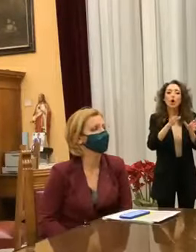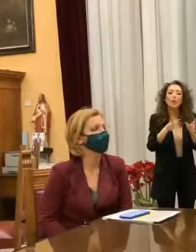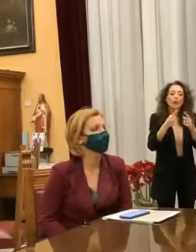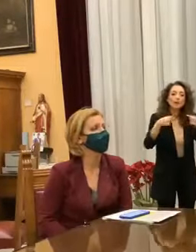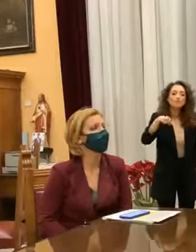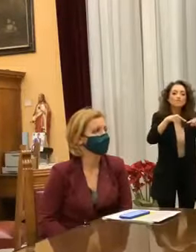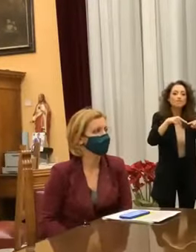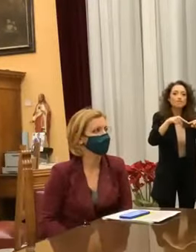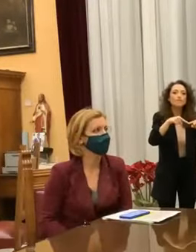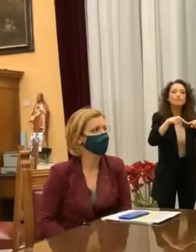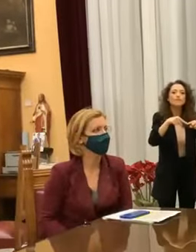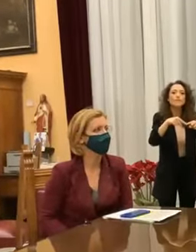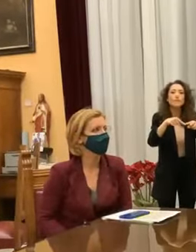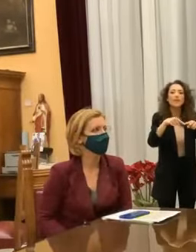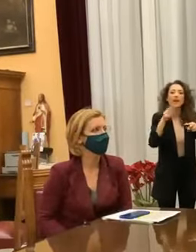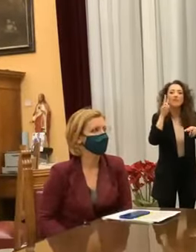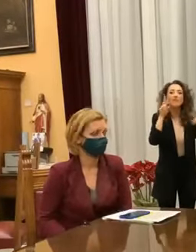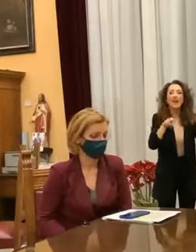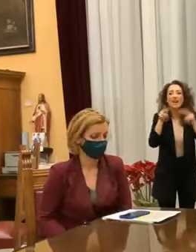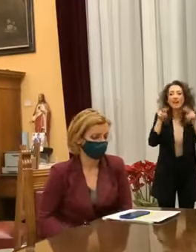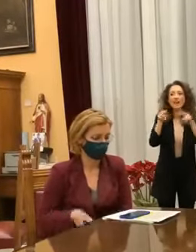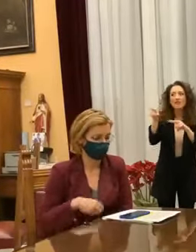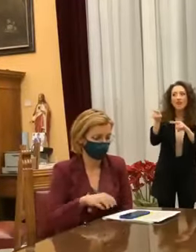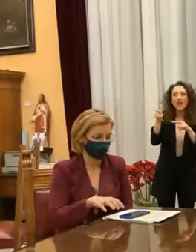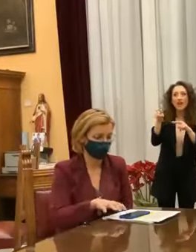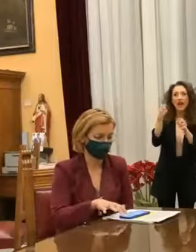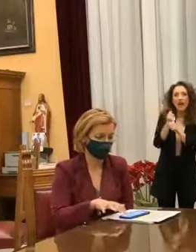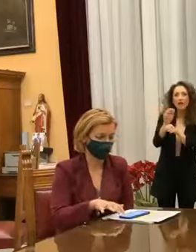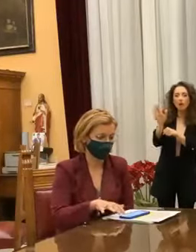il 16 di dicembre, dopo che l'ho mandato a fanculo,